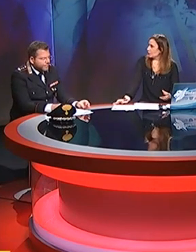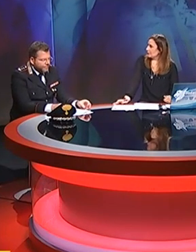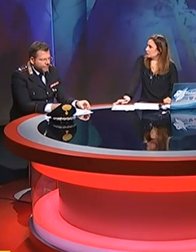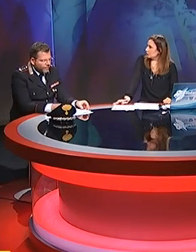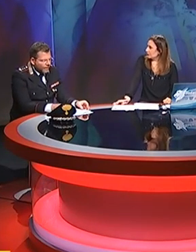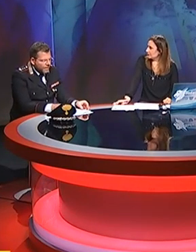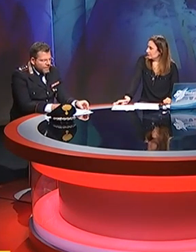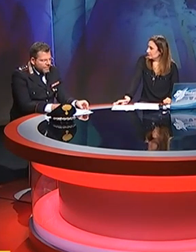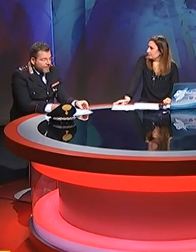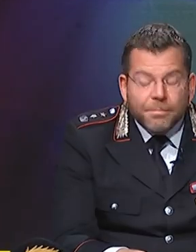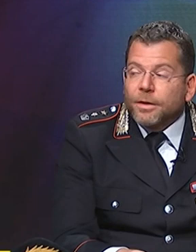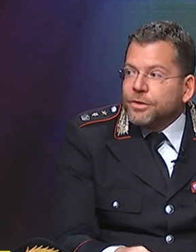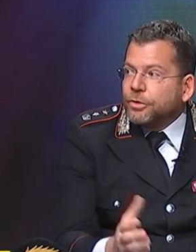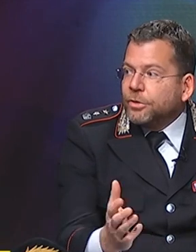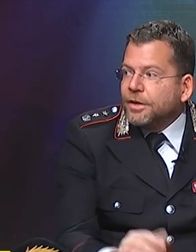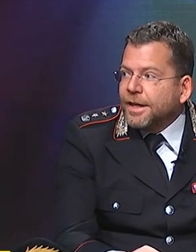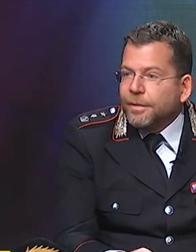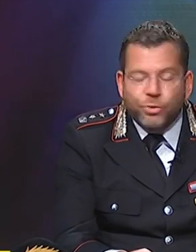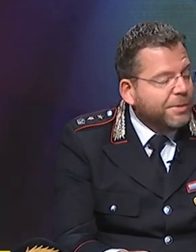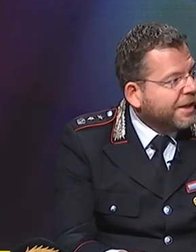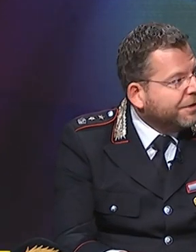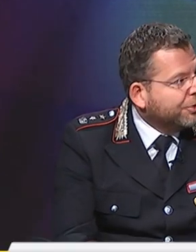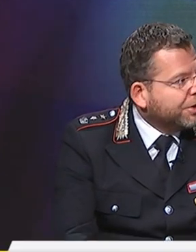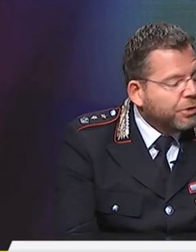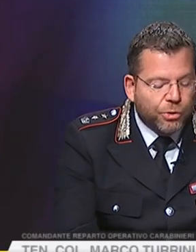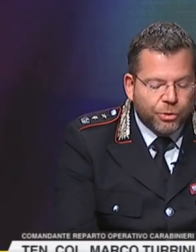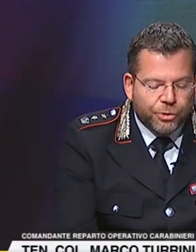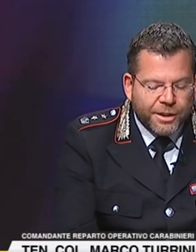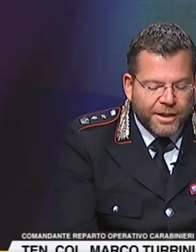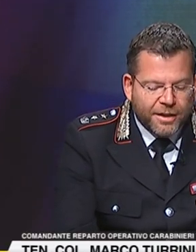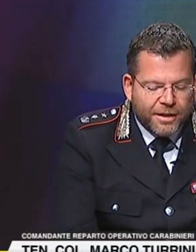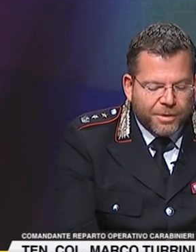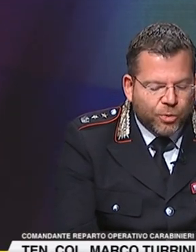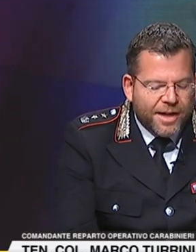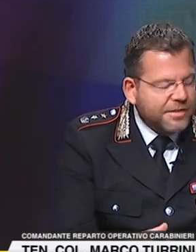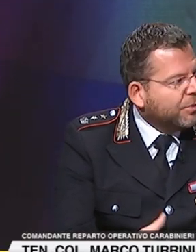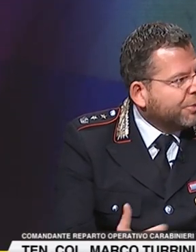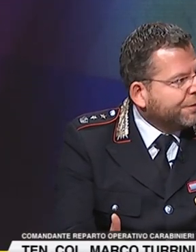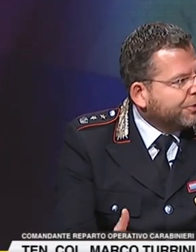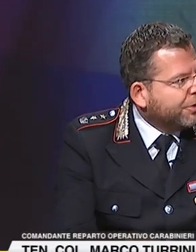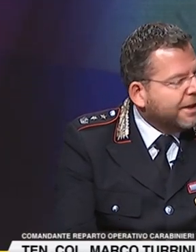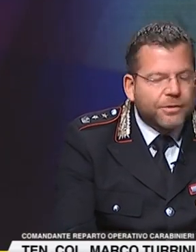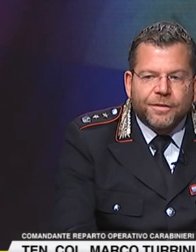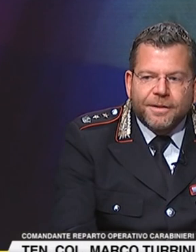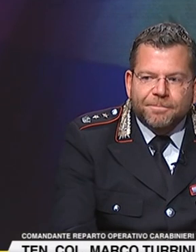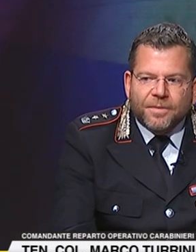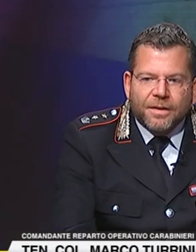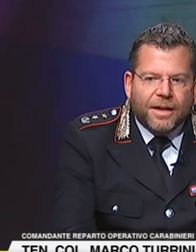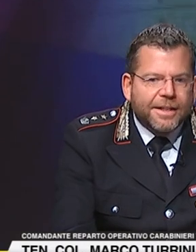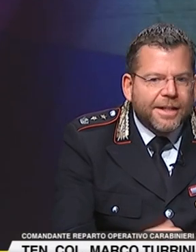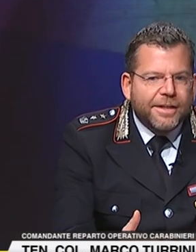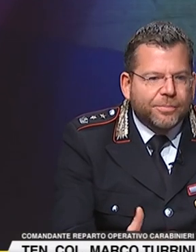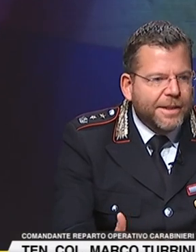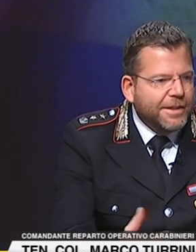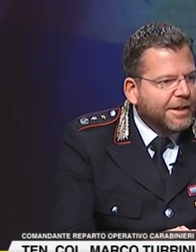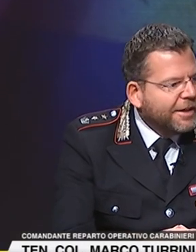per questo arruolamento, qual è? Sì, beh, questo darà la possibilità ai vincitori di concorso di misurarsi in una professione dove, al